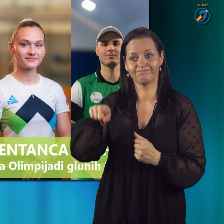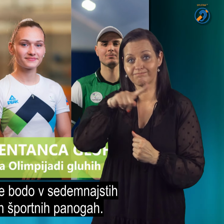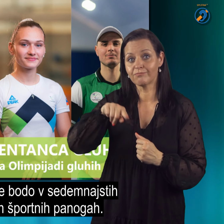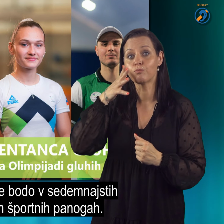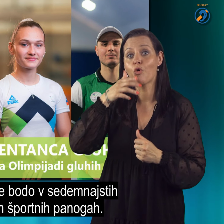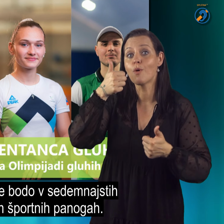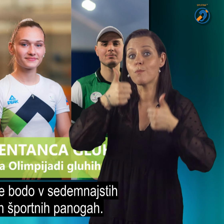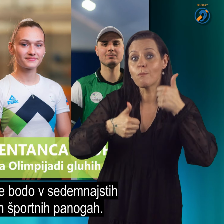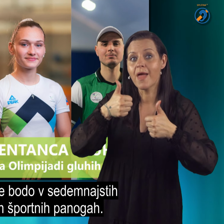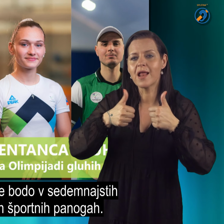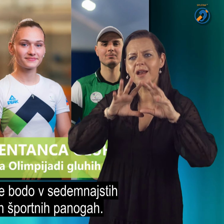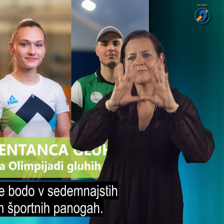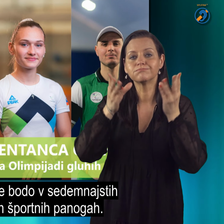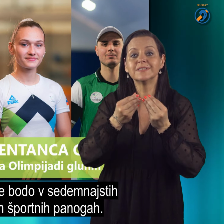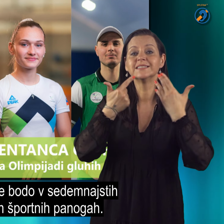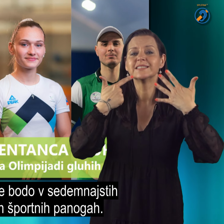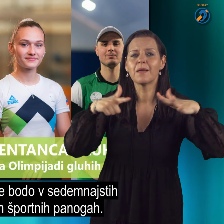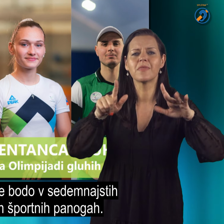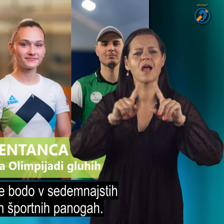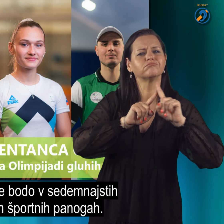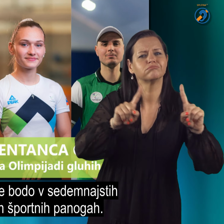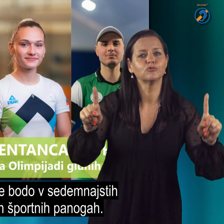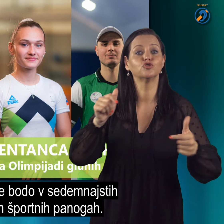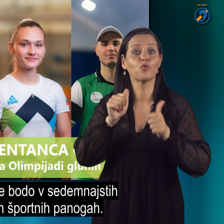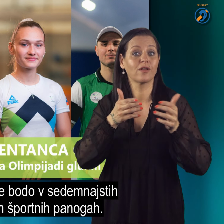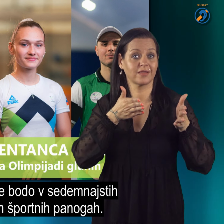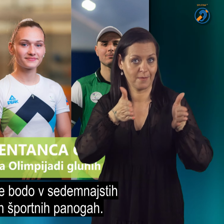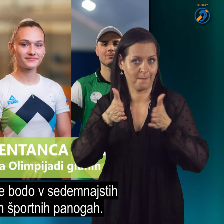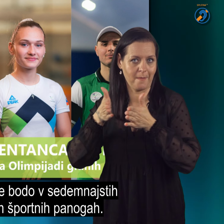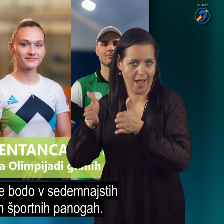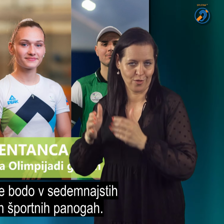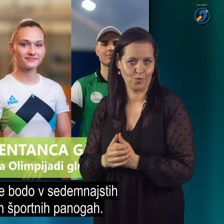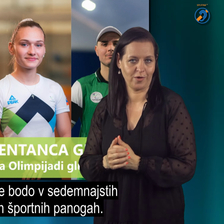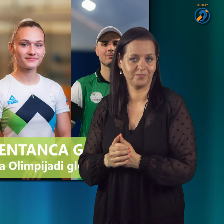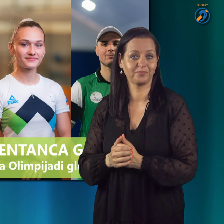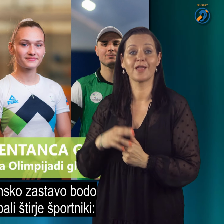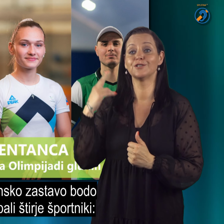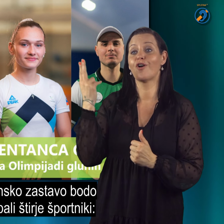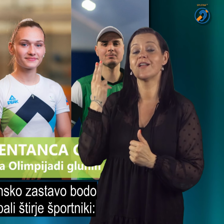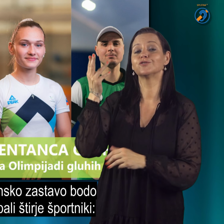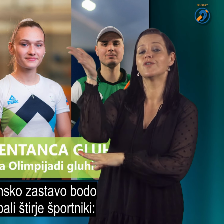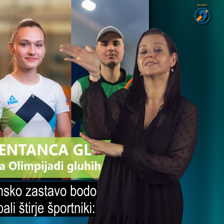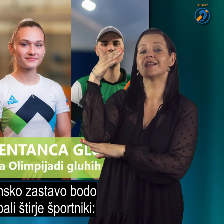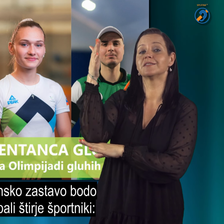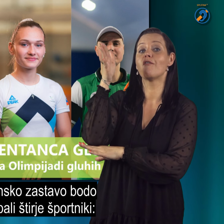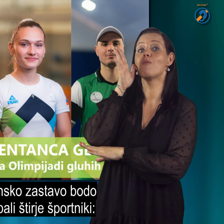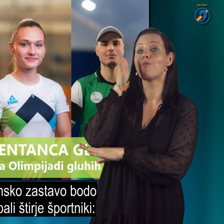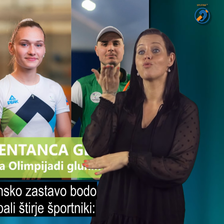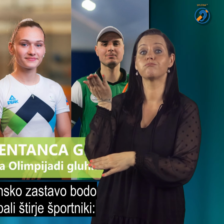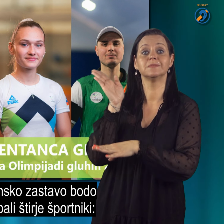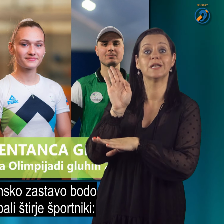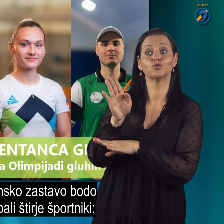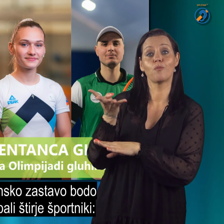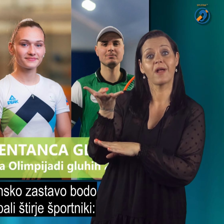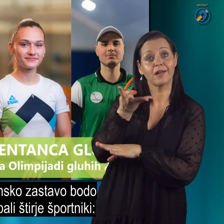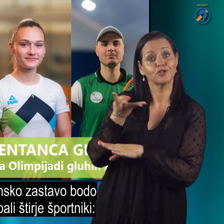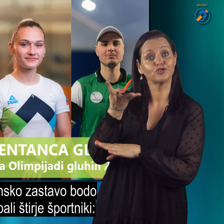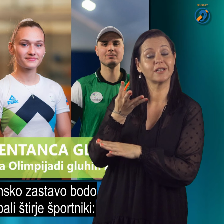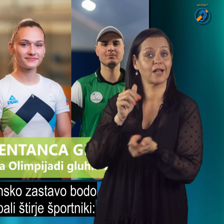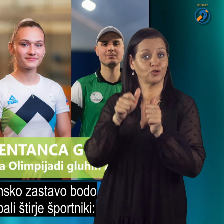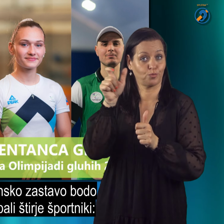sveta. Pomerili se bodo v 17 različnih športnih panogah. Slovensko zastavo bodo